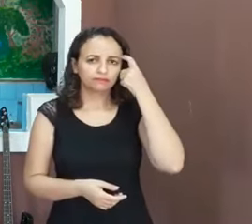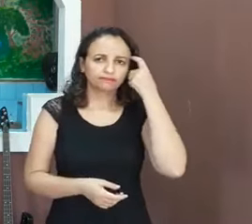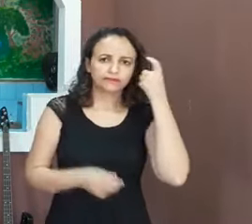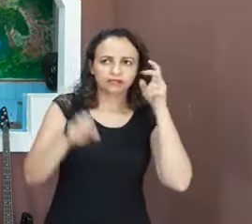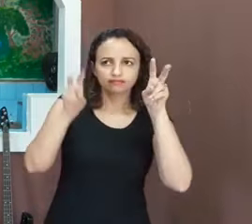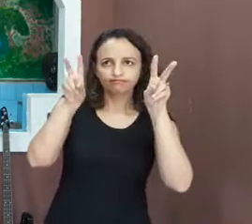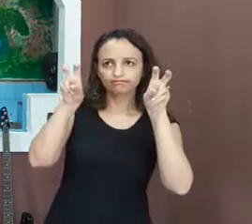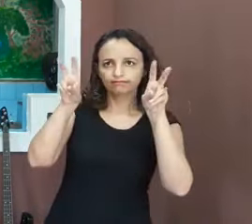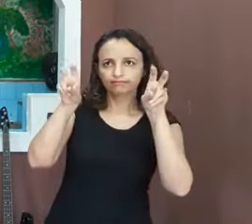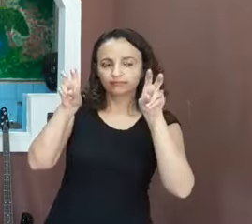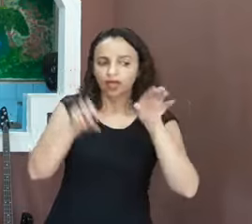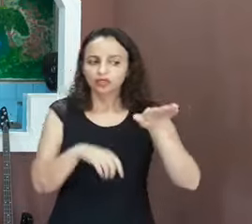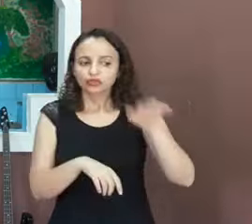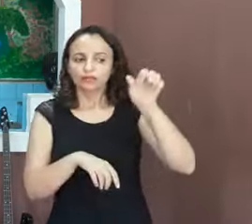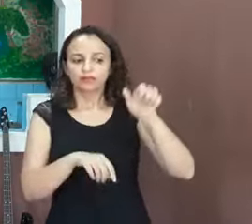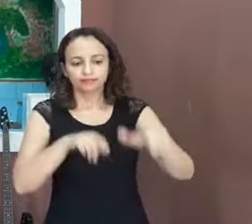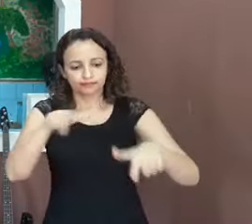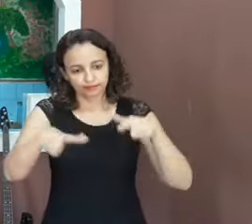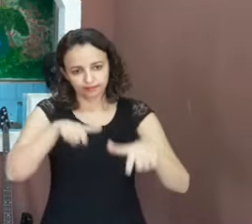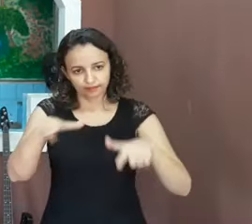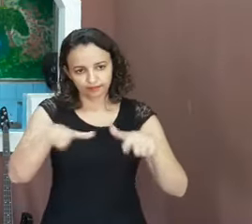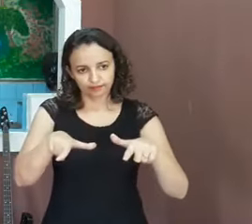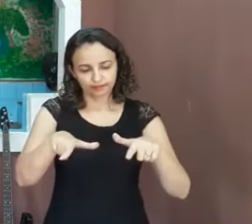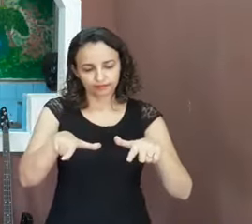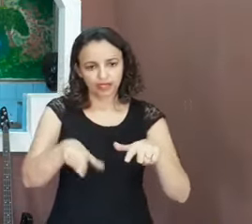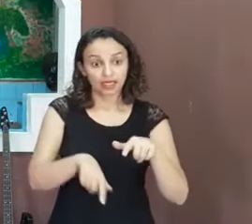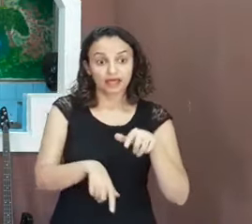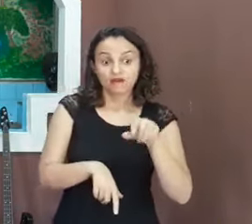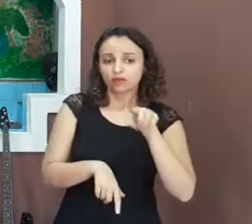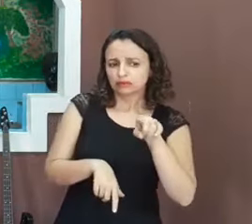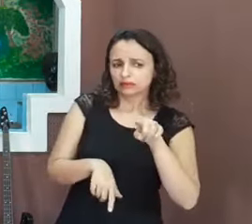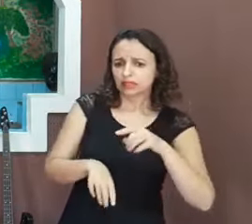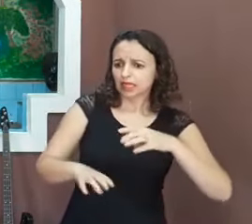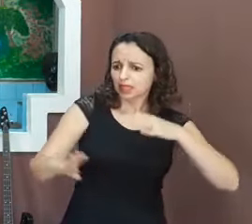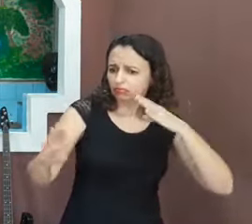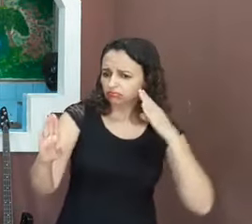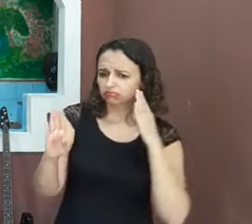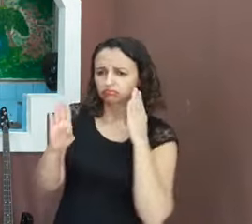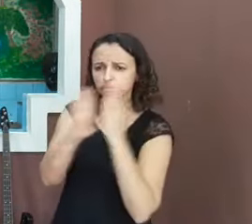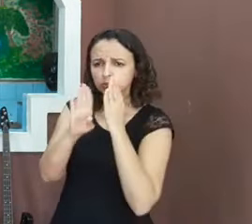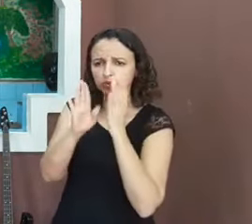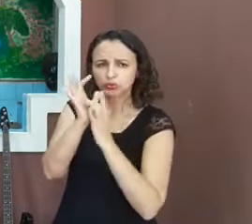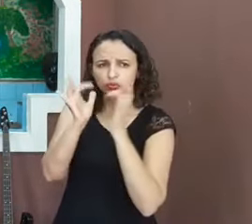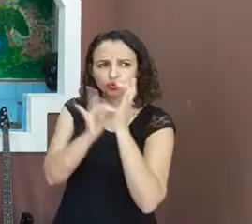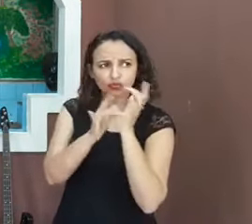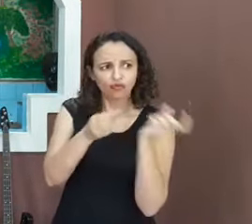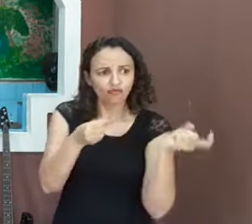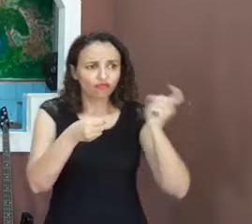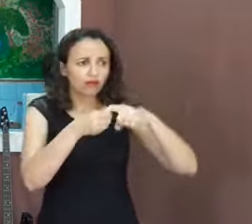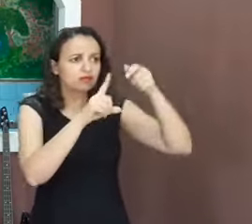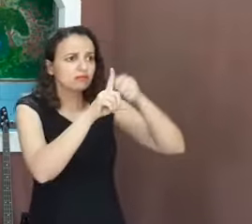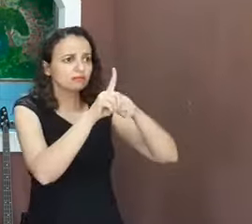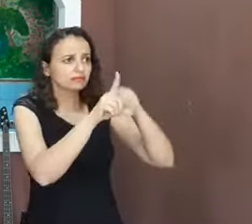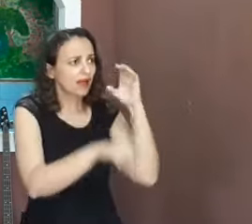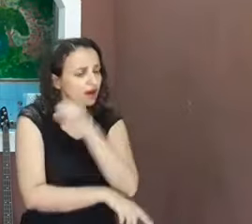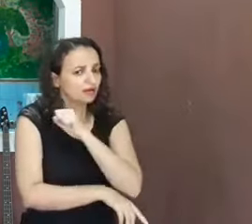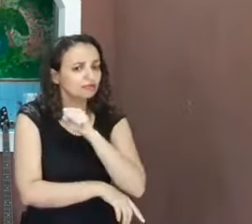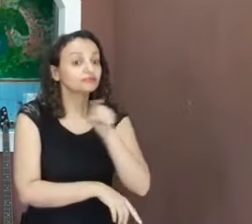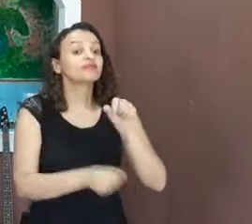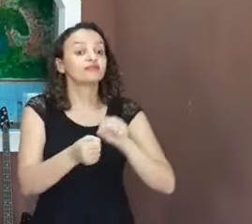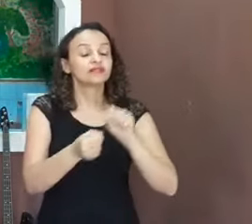manhã. Se você descobrisse que Jesus vai voltar daqui a um mês, o que faria